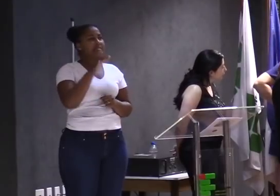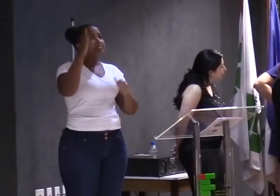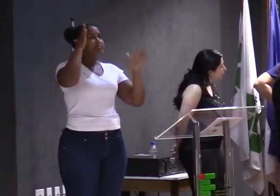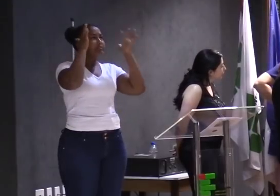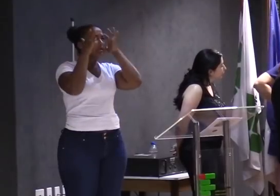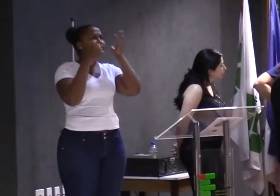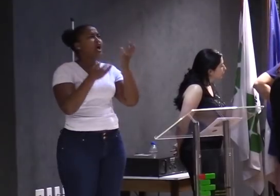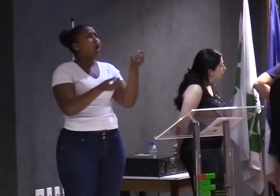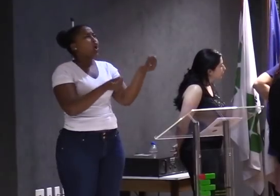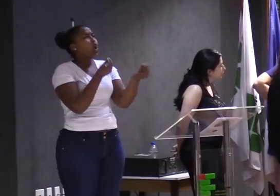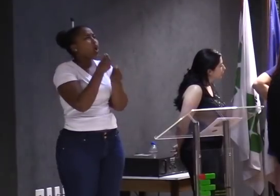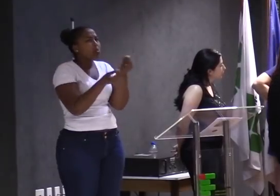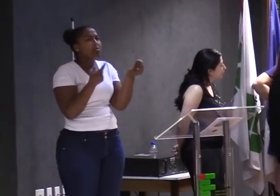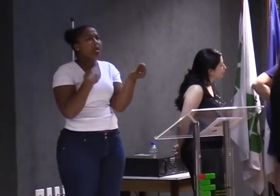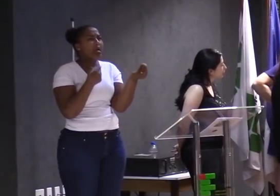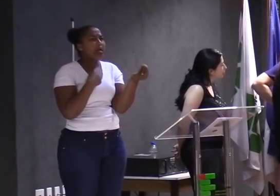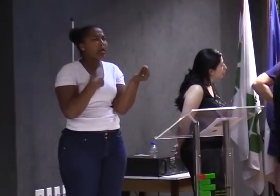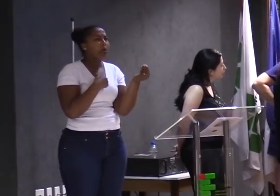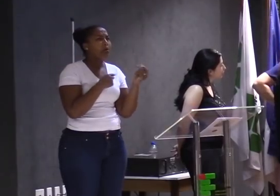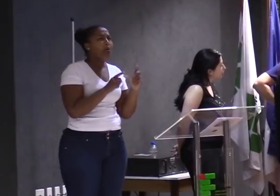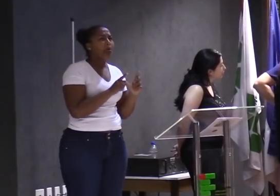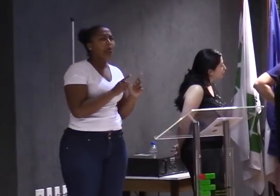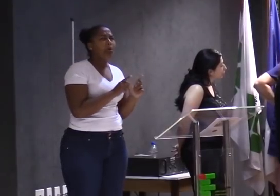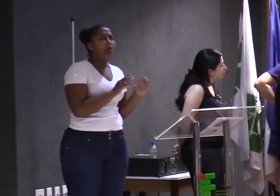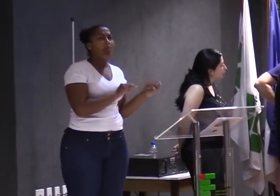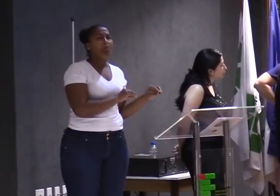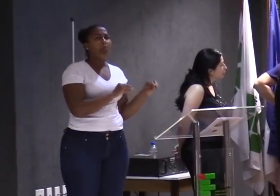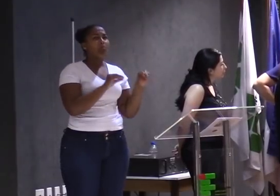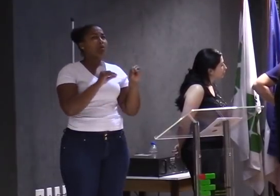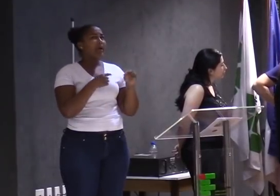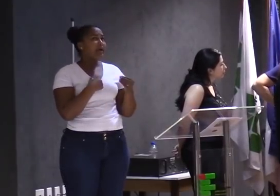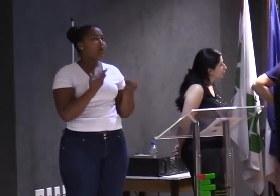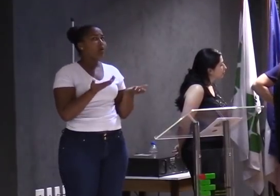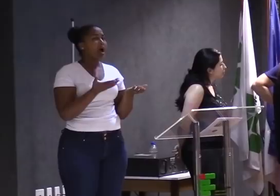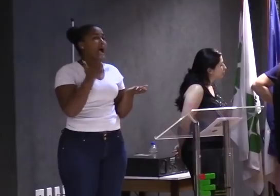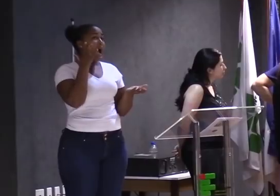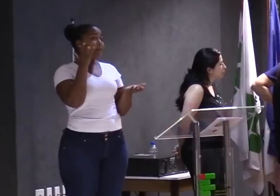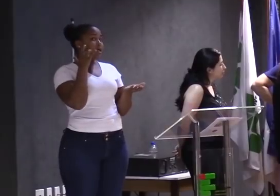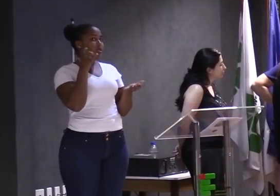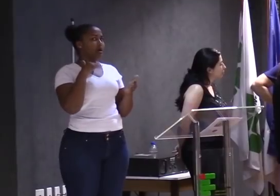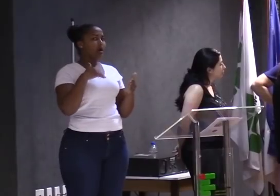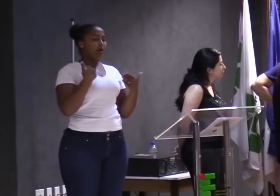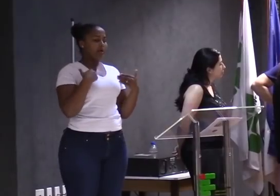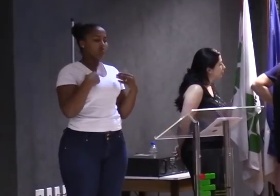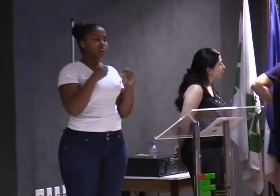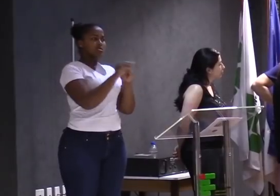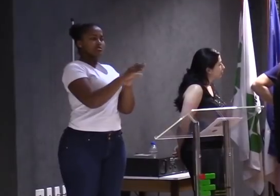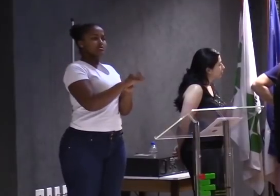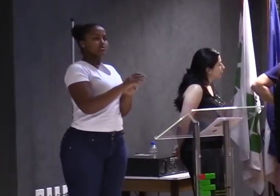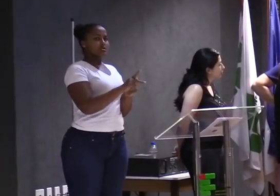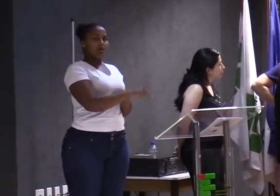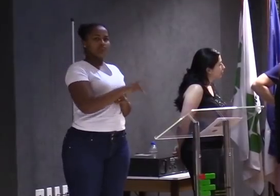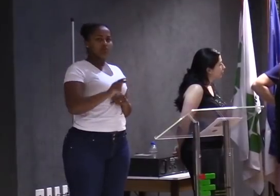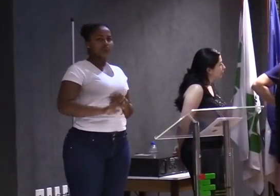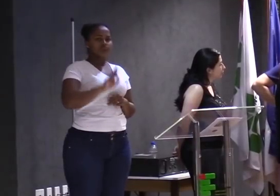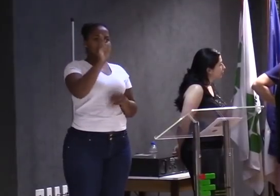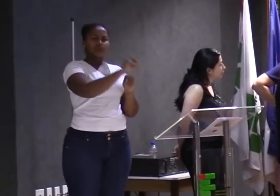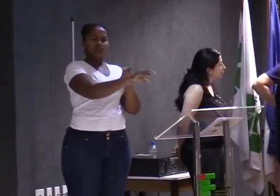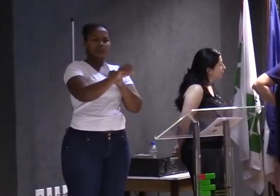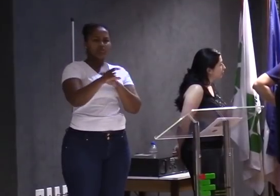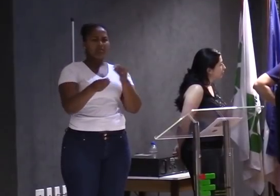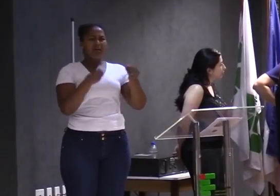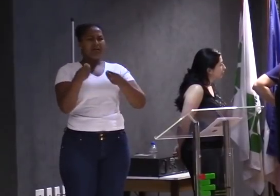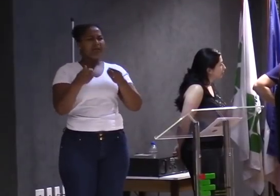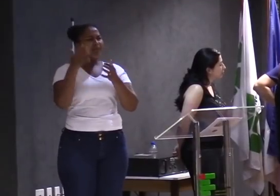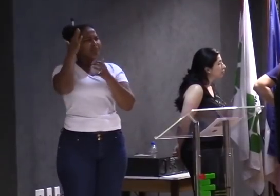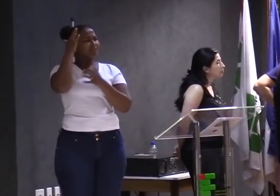né, e vou estar mudando isso na minha sala de aula amanhã? Tá? Eu já estou há 3 anos